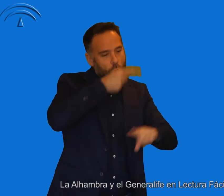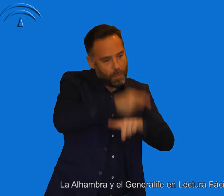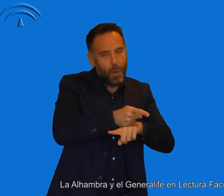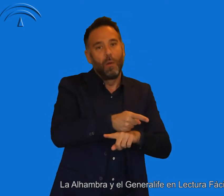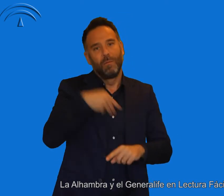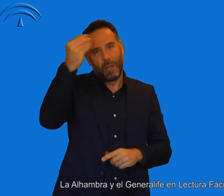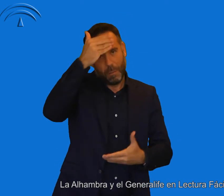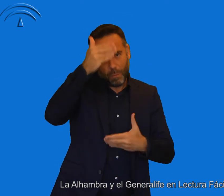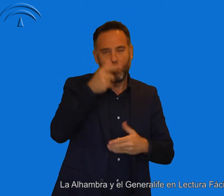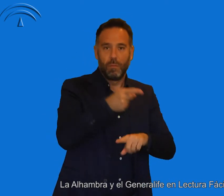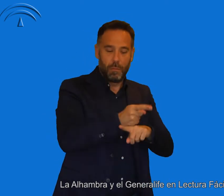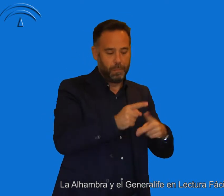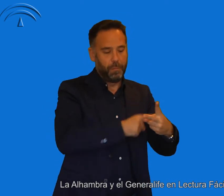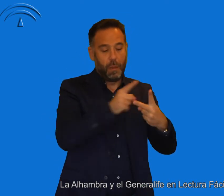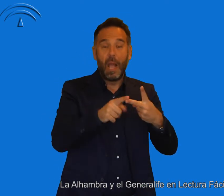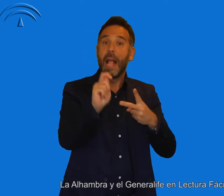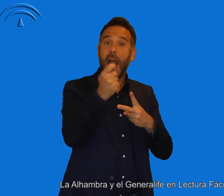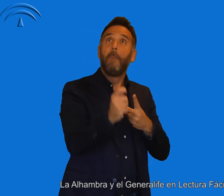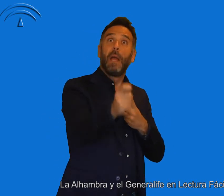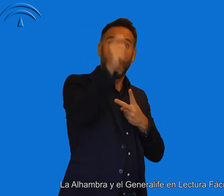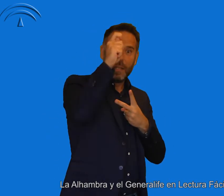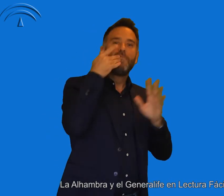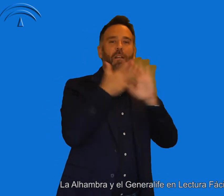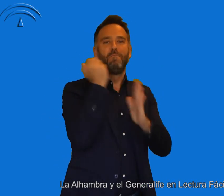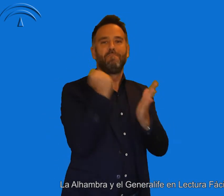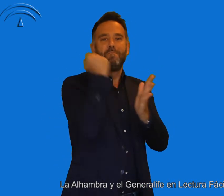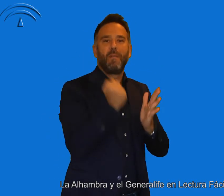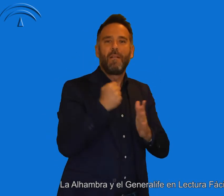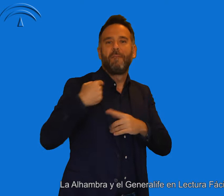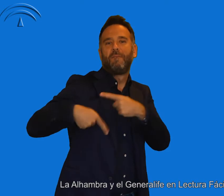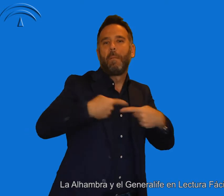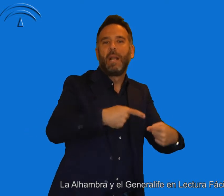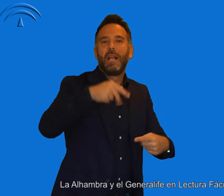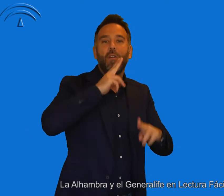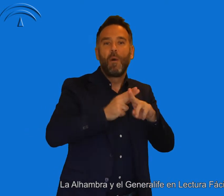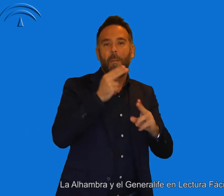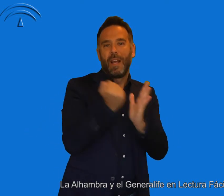5 mandamientos musulmanes. La llave es la marca de la dinastía nazarí.